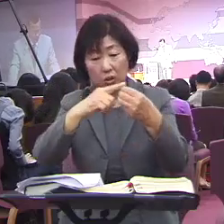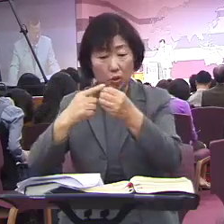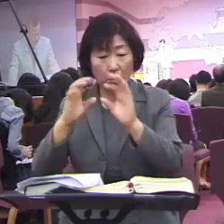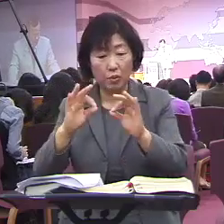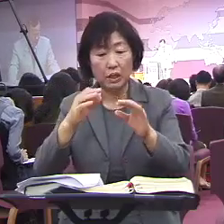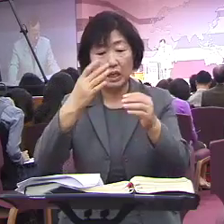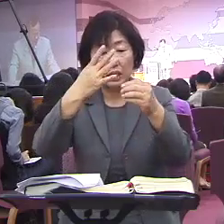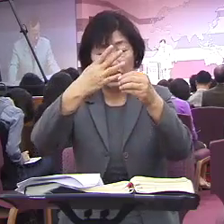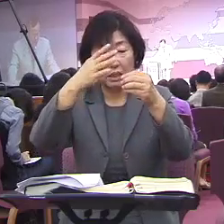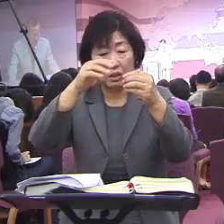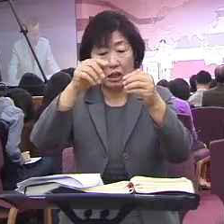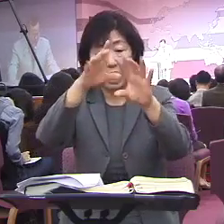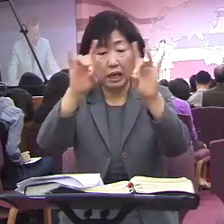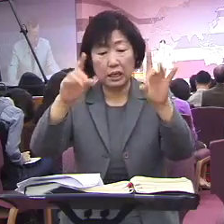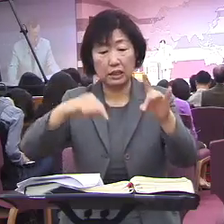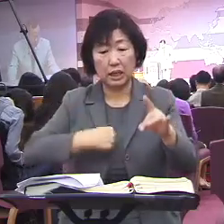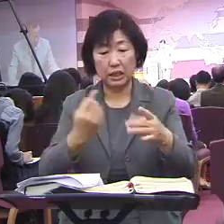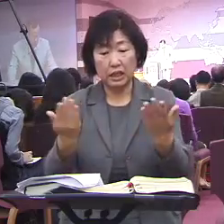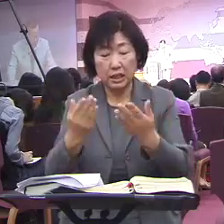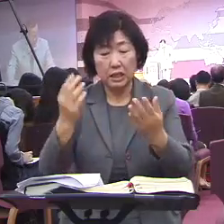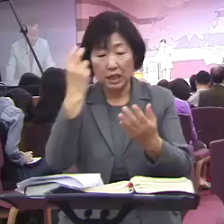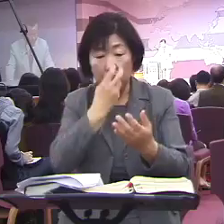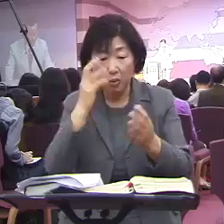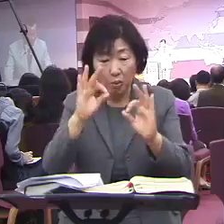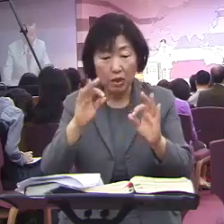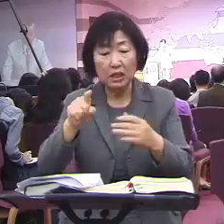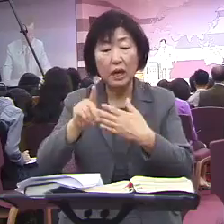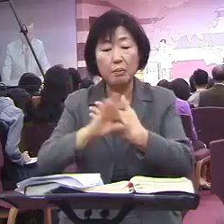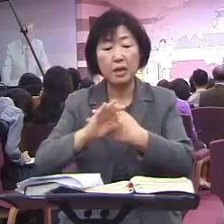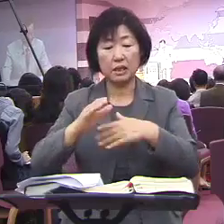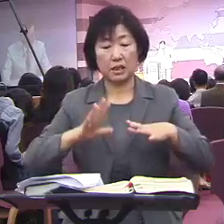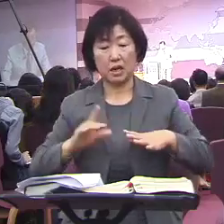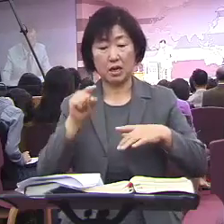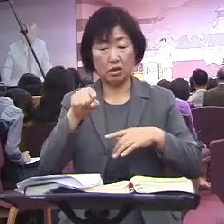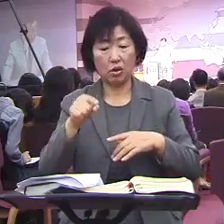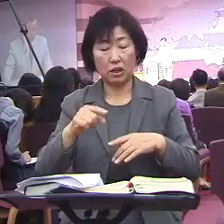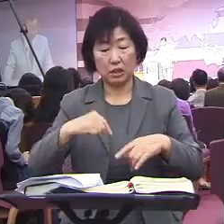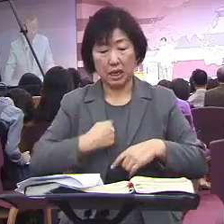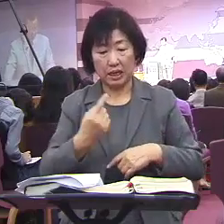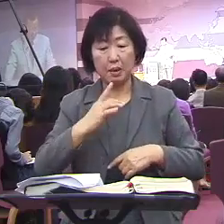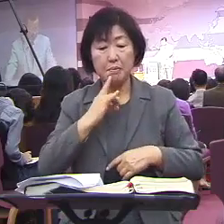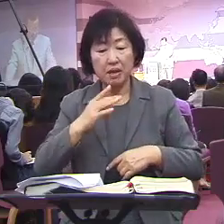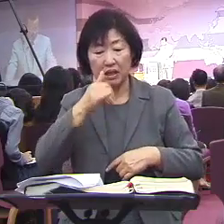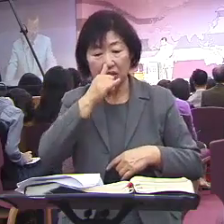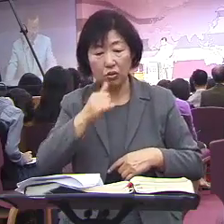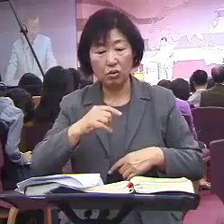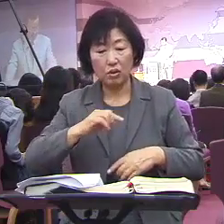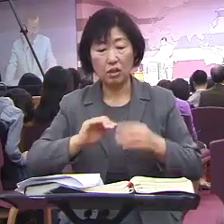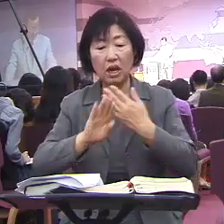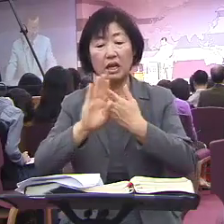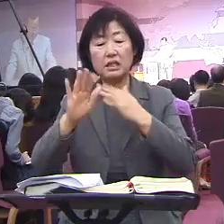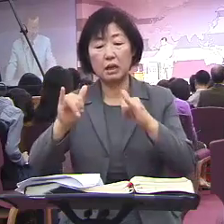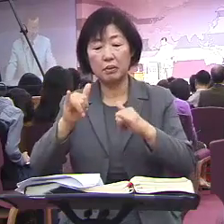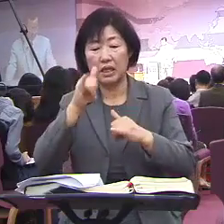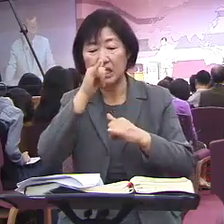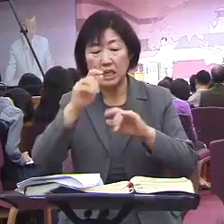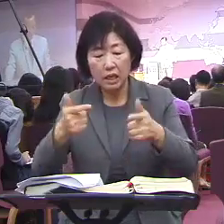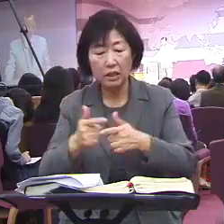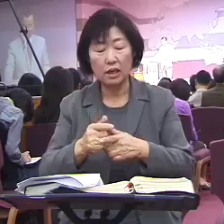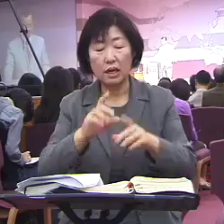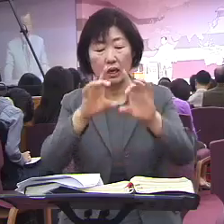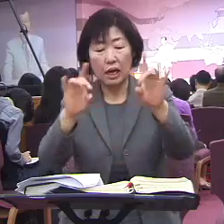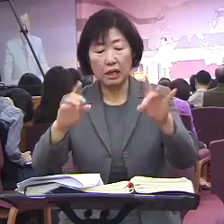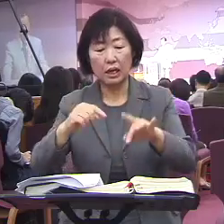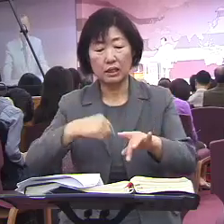5절은 무엇입니까? 각각 자기의 일을 살피라. 그리하면 자랑할 것이 자기에게만 있고 남에게는 있지 아니하리니 각각